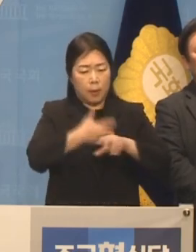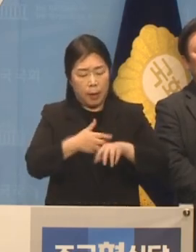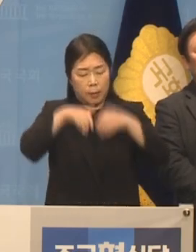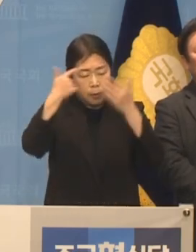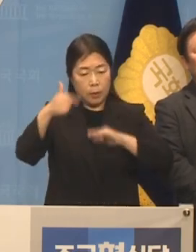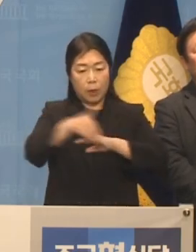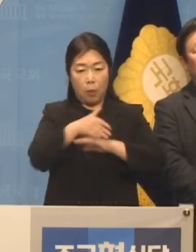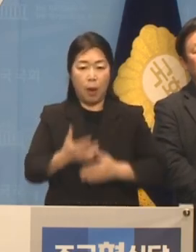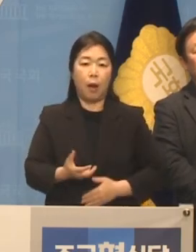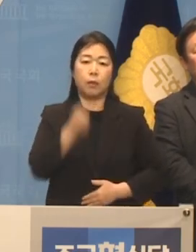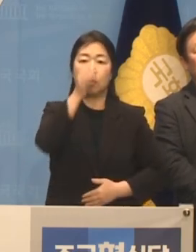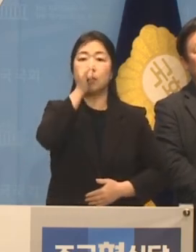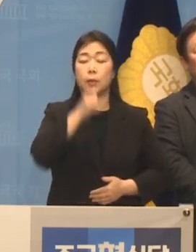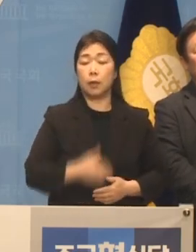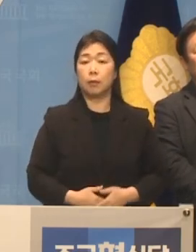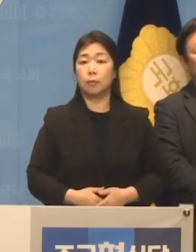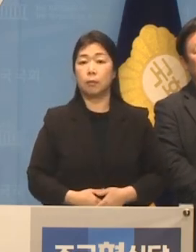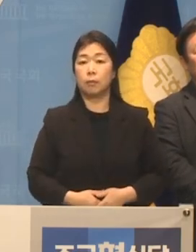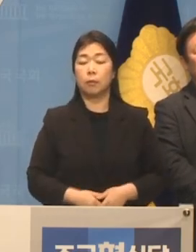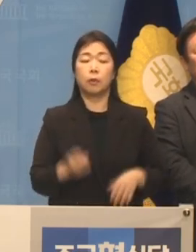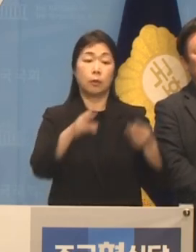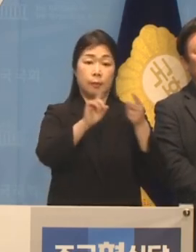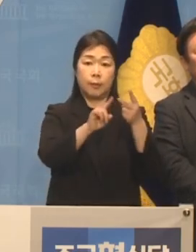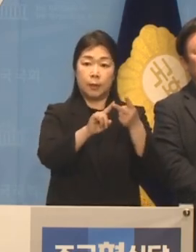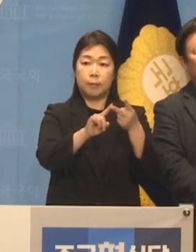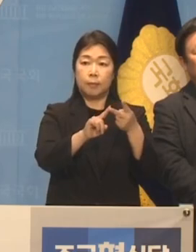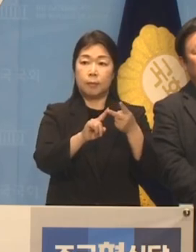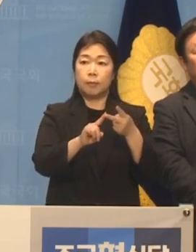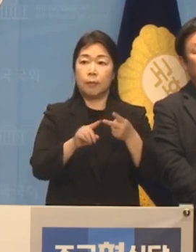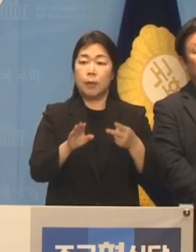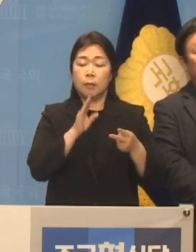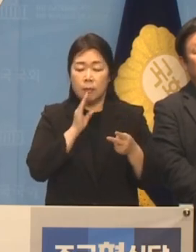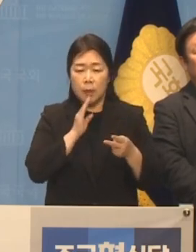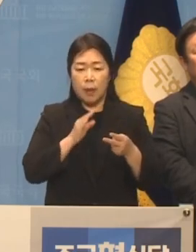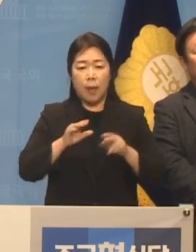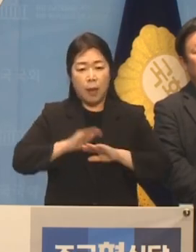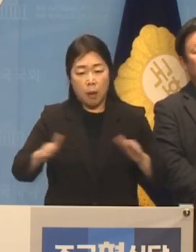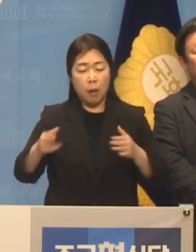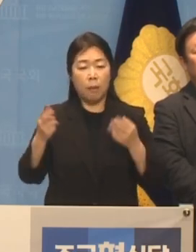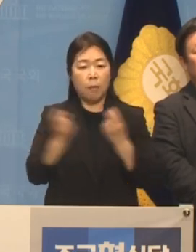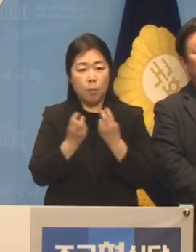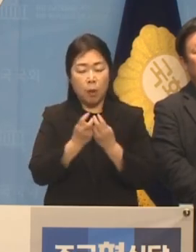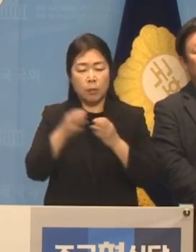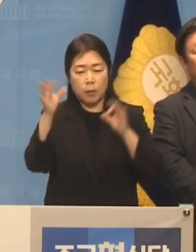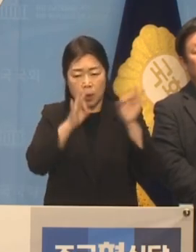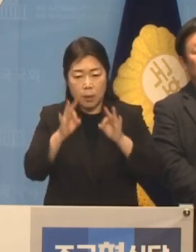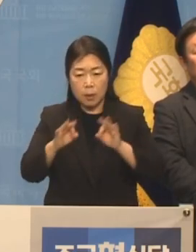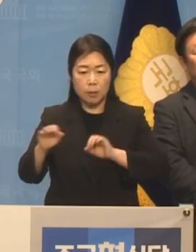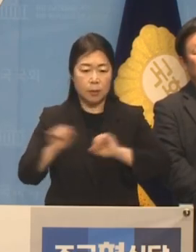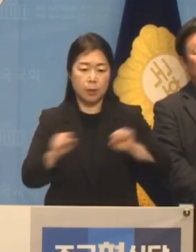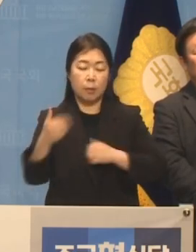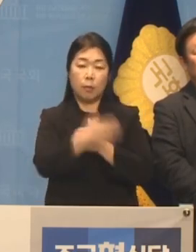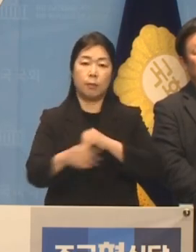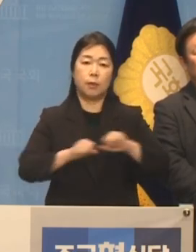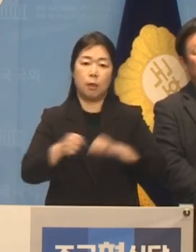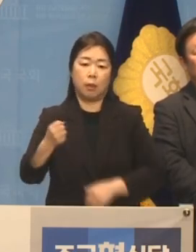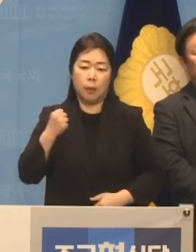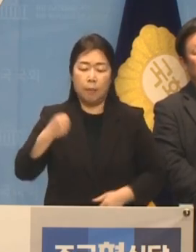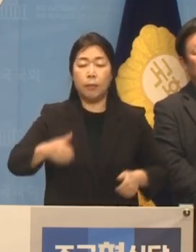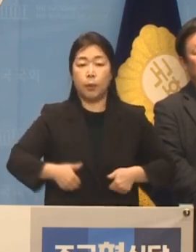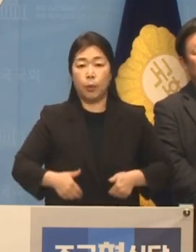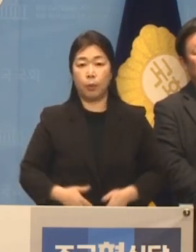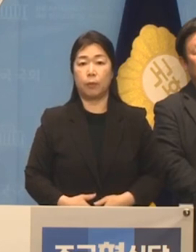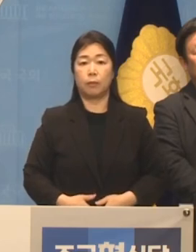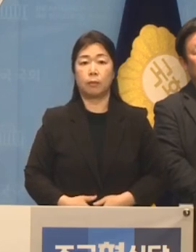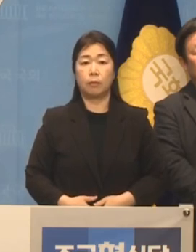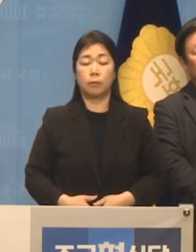두 번째 필요한 것은 온갖 난관을 뚫고 실질적인 해법을 찾아 추진하는 하는 실행력을 갖추어야 합니다. 왜냐하면